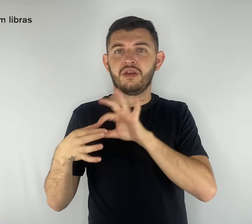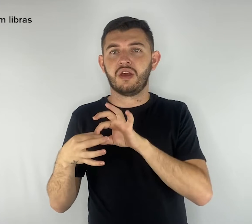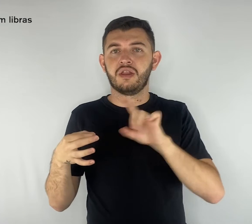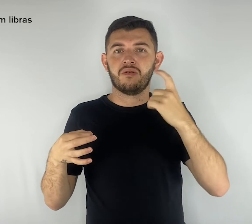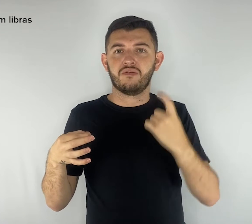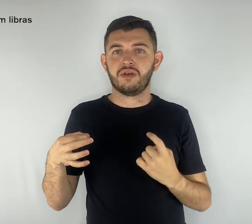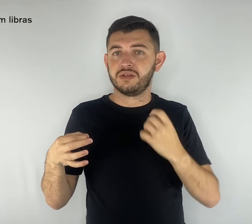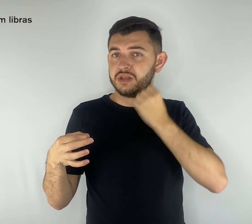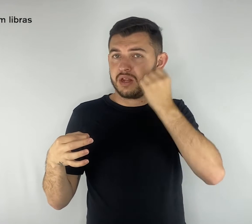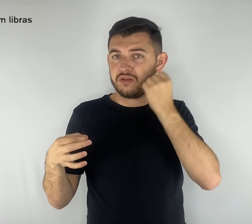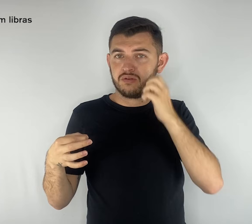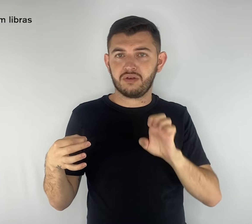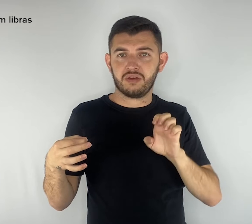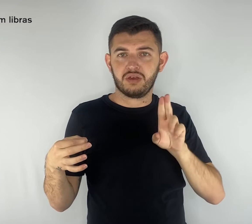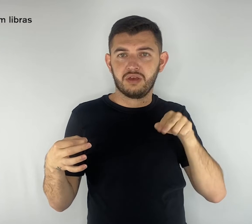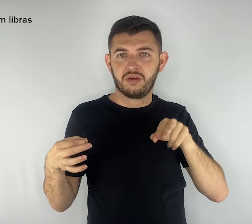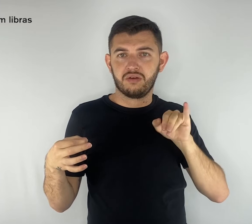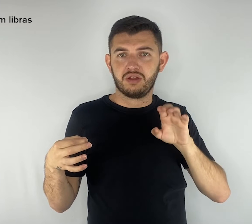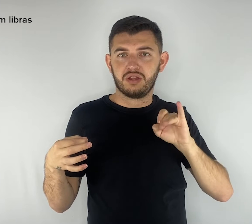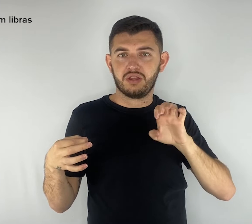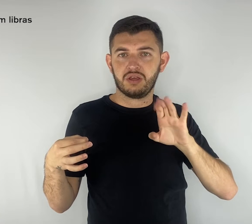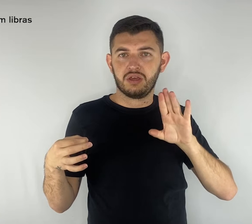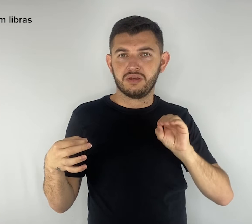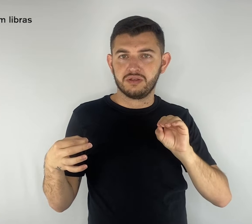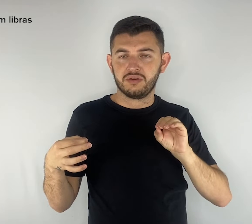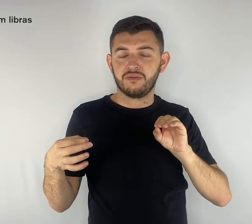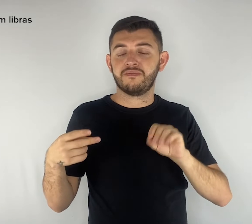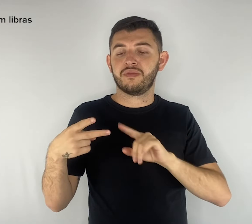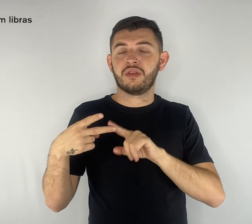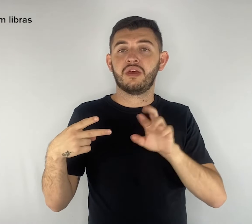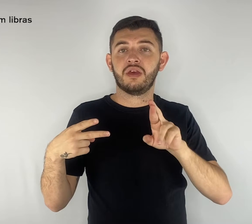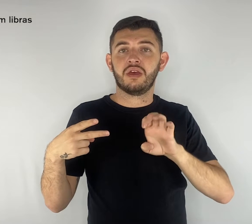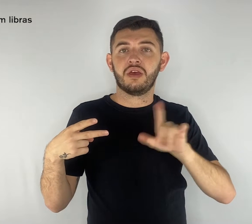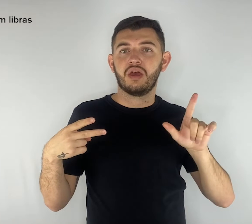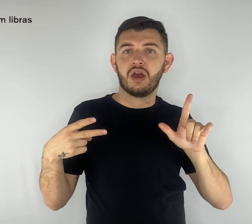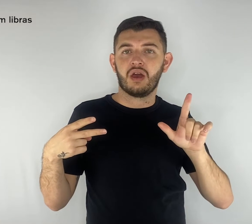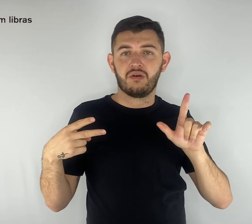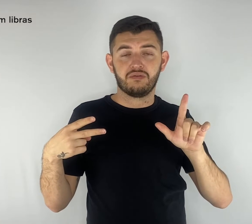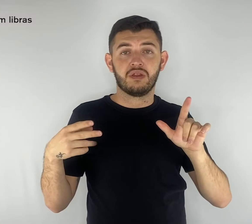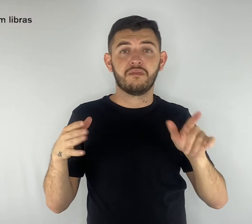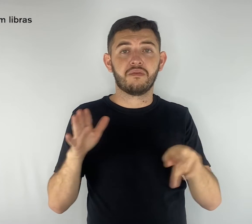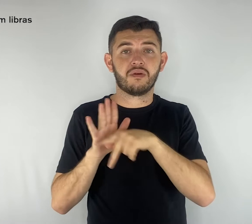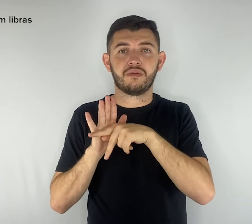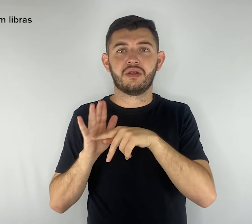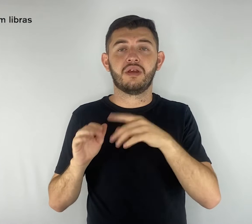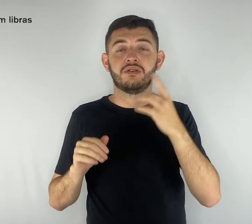Eunício Oliveira, e Real JG, de propriedade da família do deputado distrital